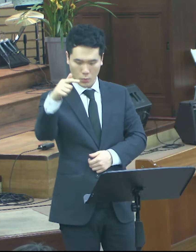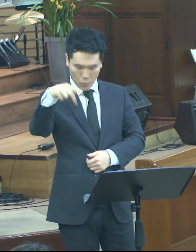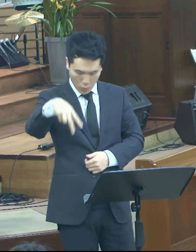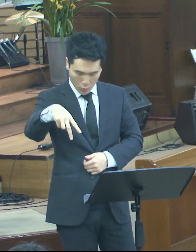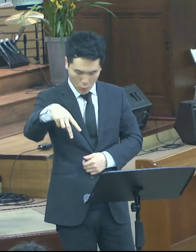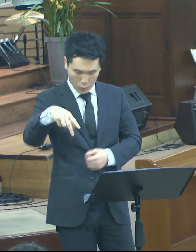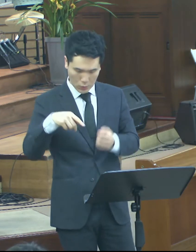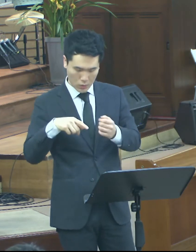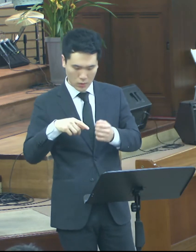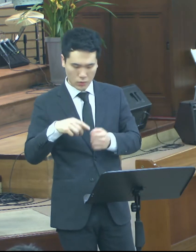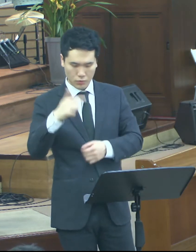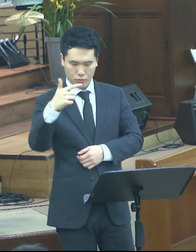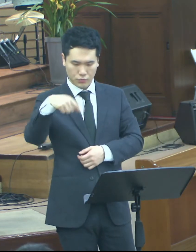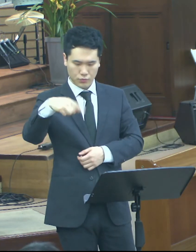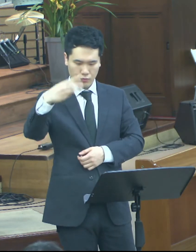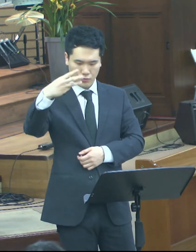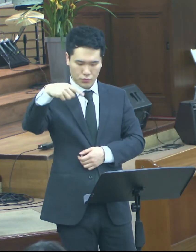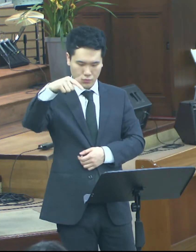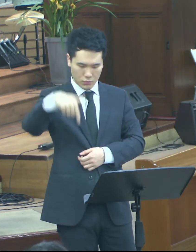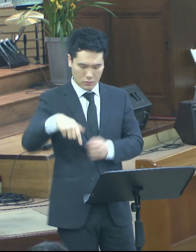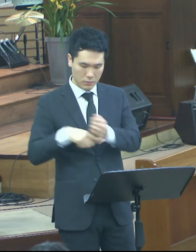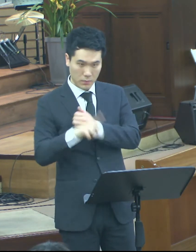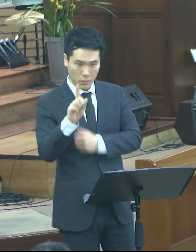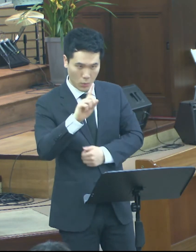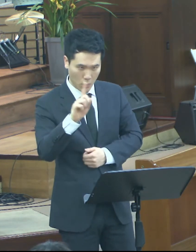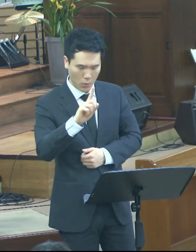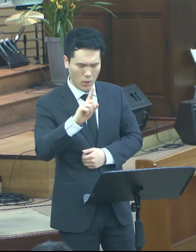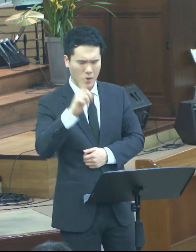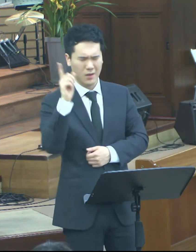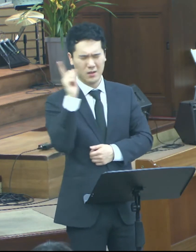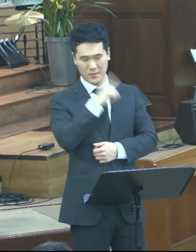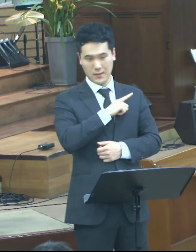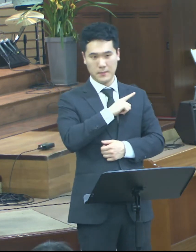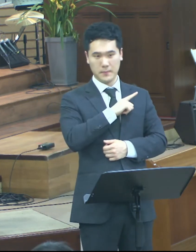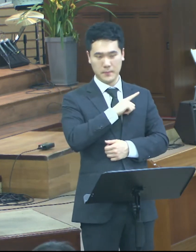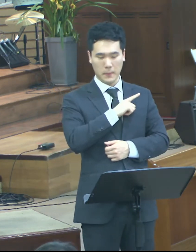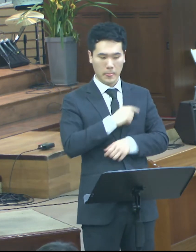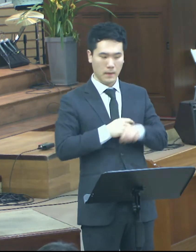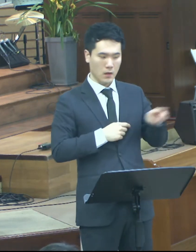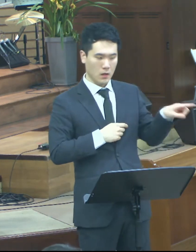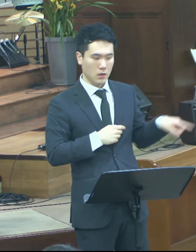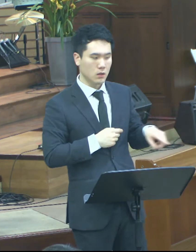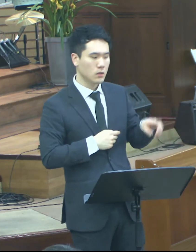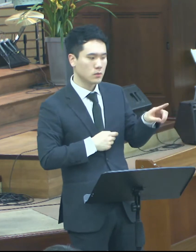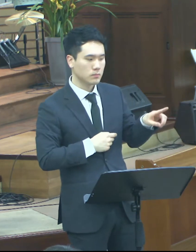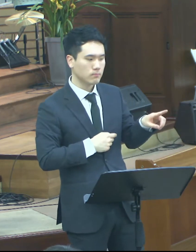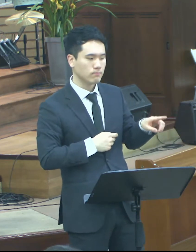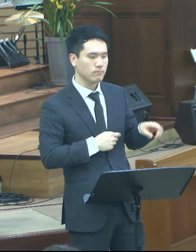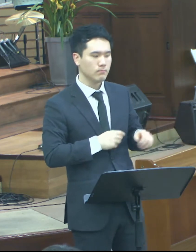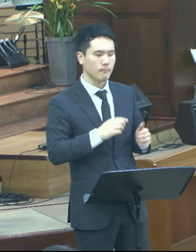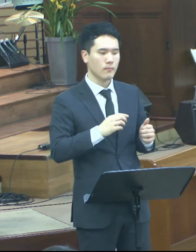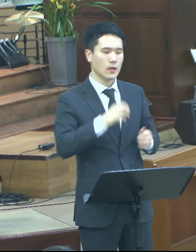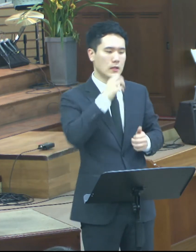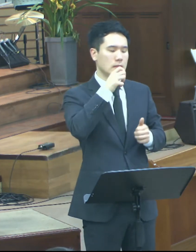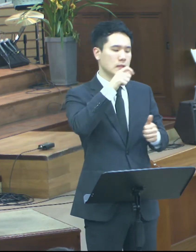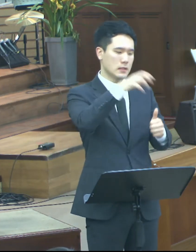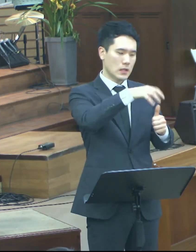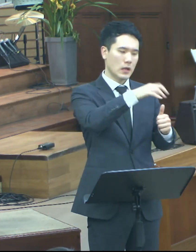걸, 자기의 권력을 지키기 위해서 바른 말 하던 세례 요한을 잡아넣고, 헤로디아가